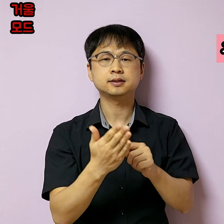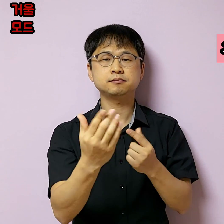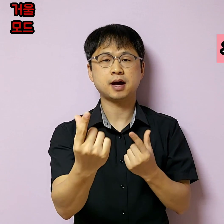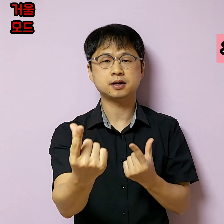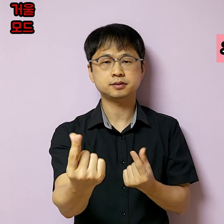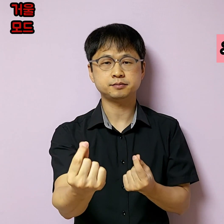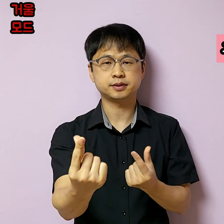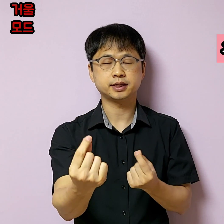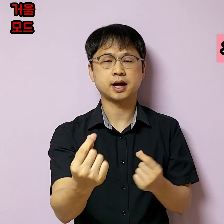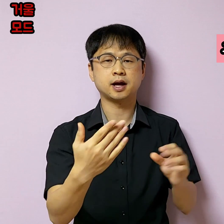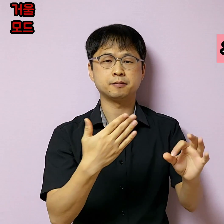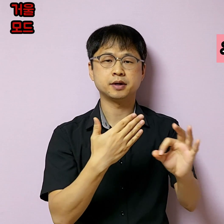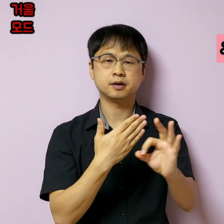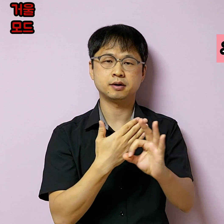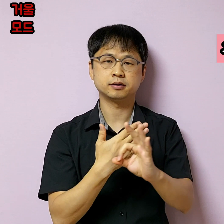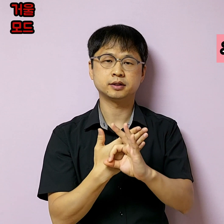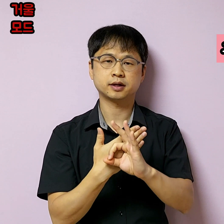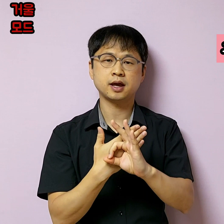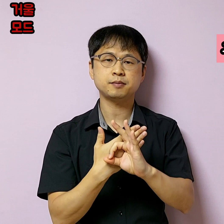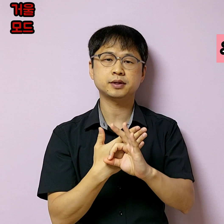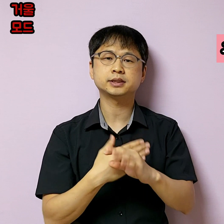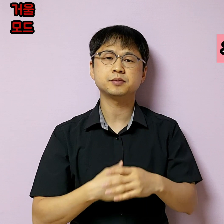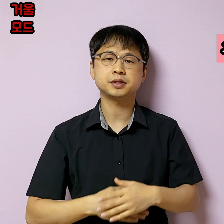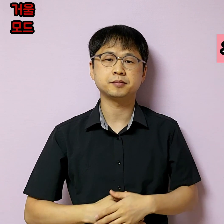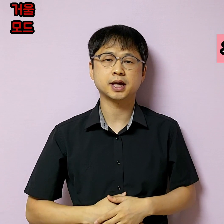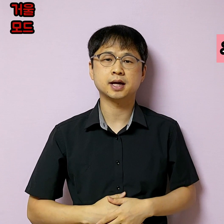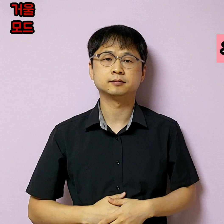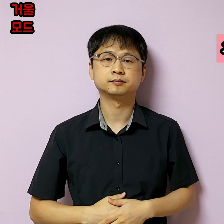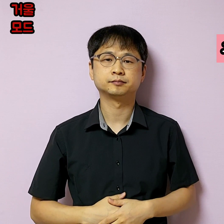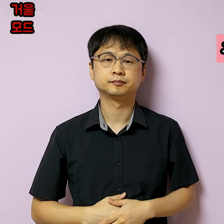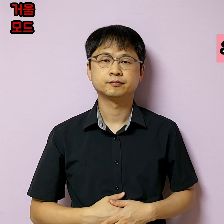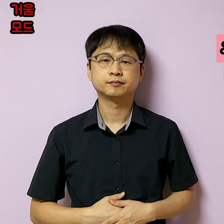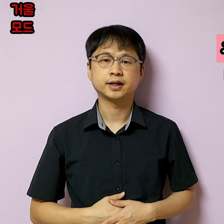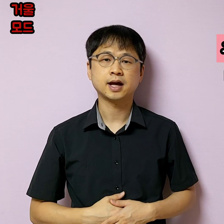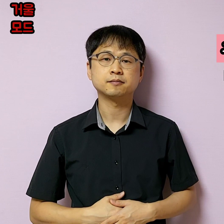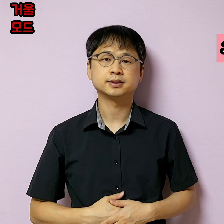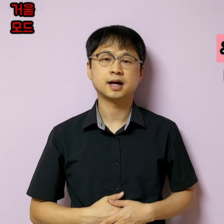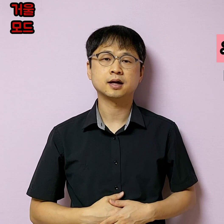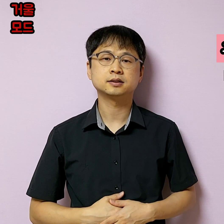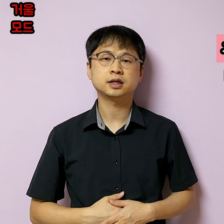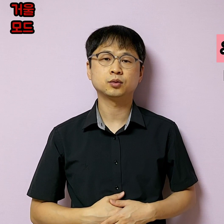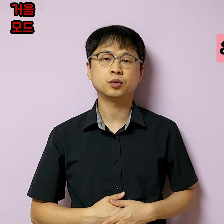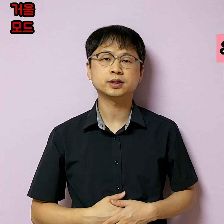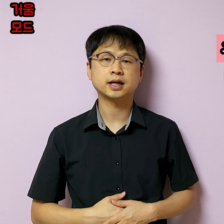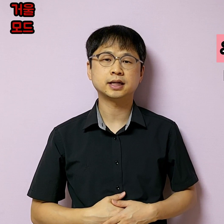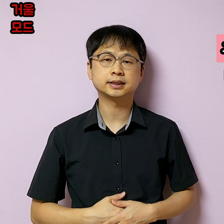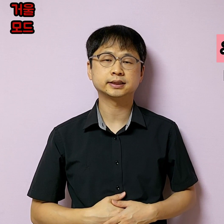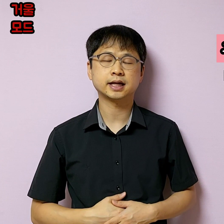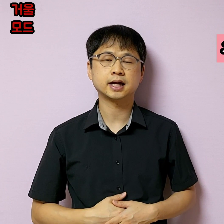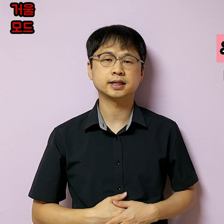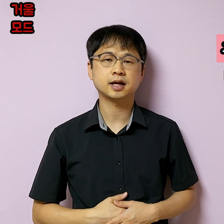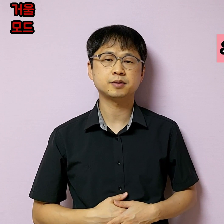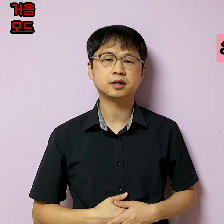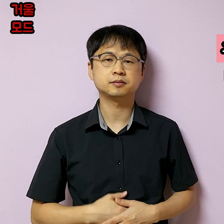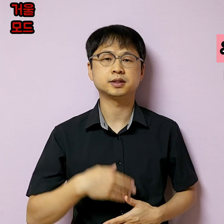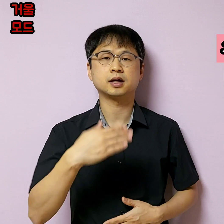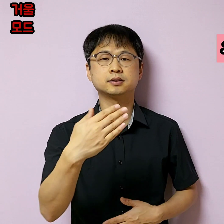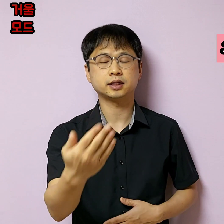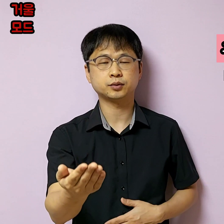같은 마음이라면 이렇게 표현하시면 됩니다. 네, 다음 가사 그대도 나를 아직 사랑한다면 입니다.